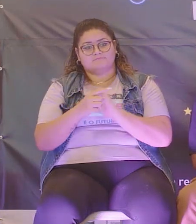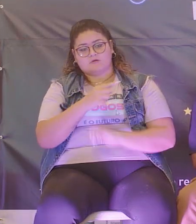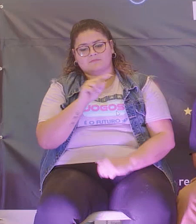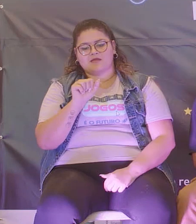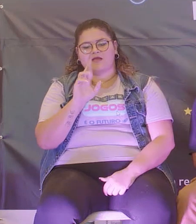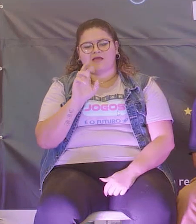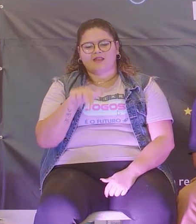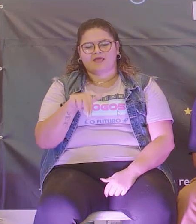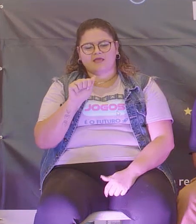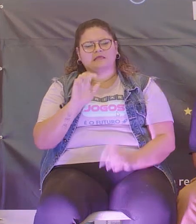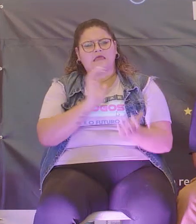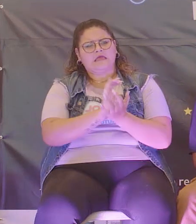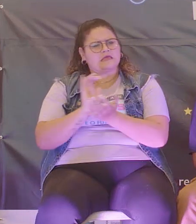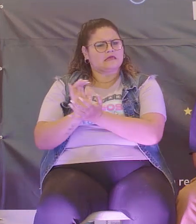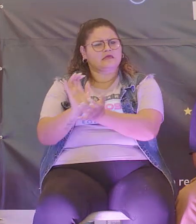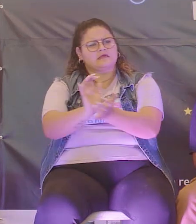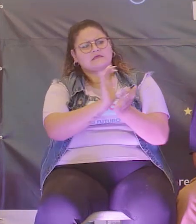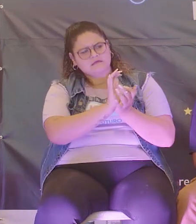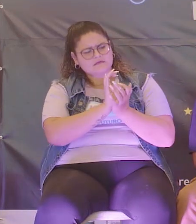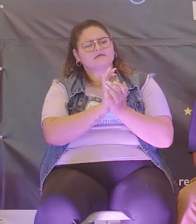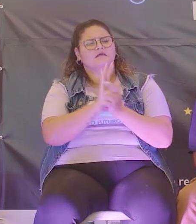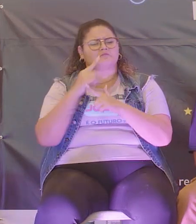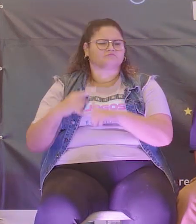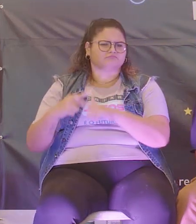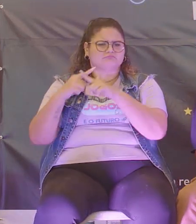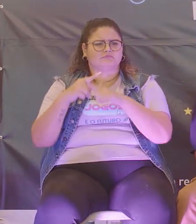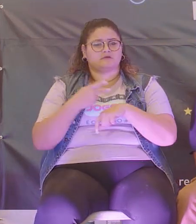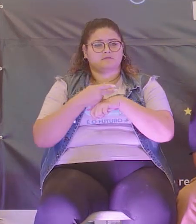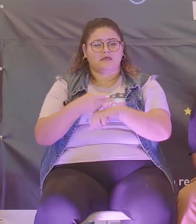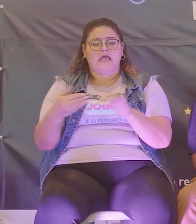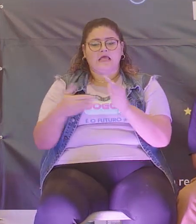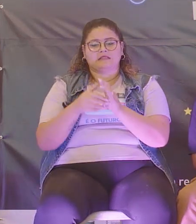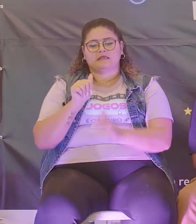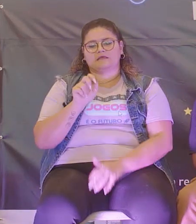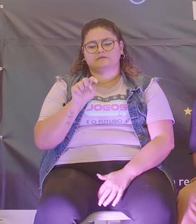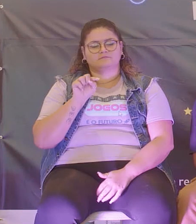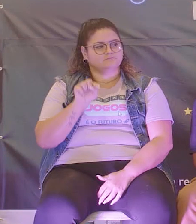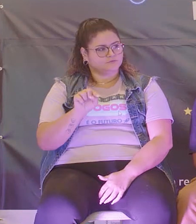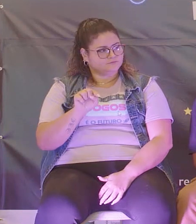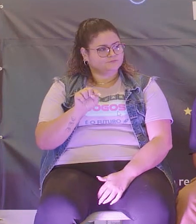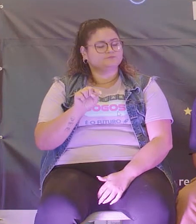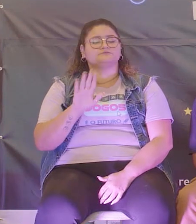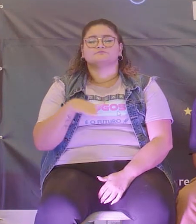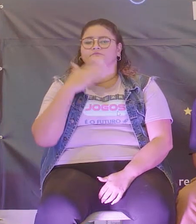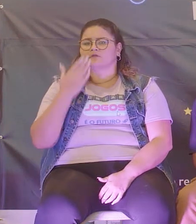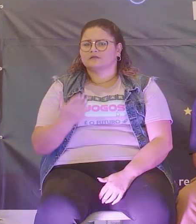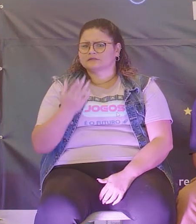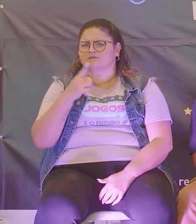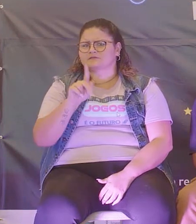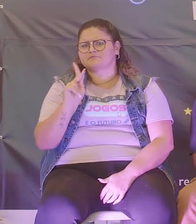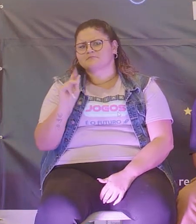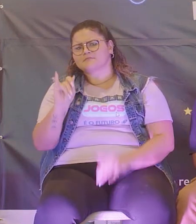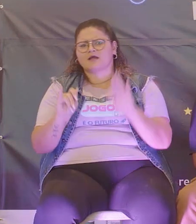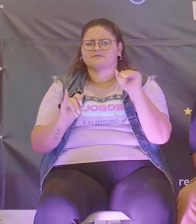onde tem equipes, né, lutando pela essa premiação de R$15 mil. Então, você pai e mãe